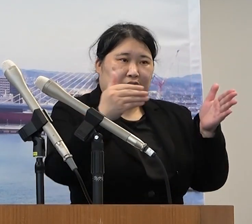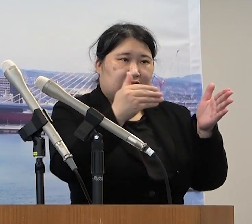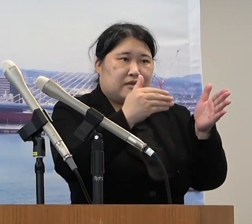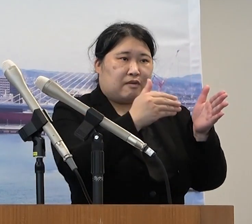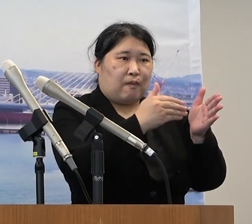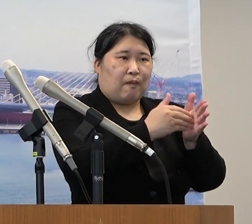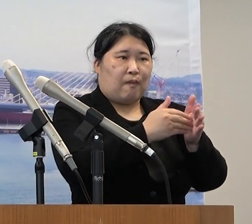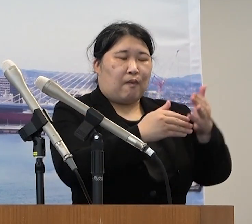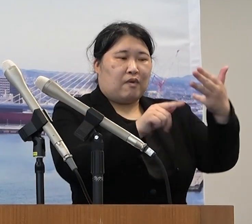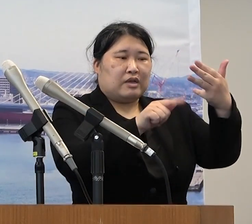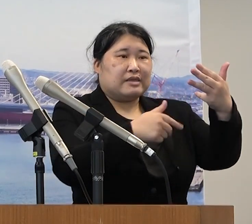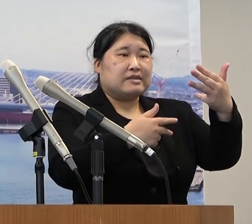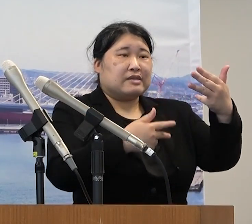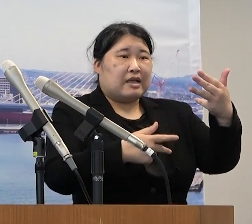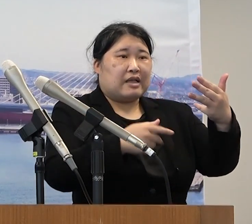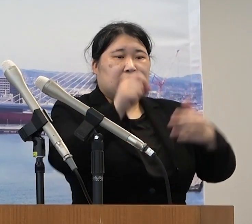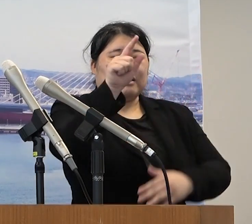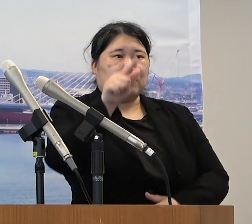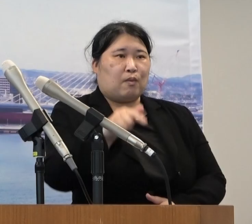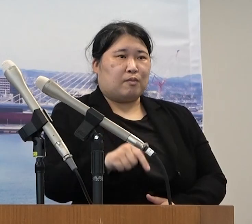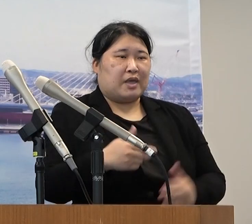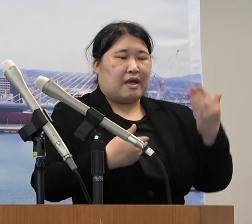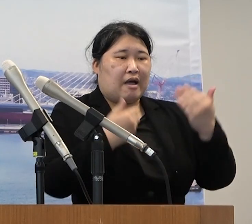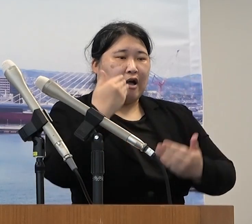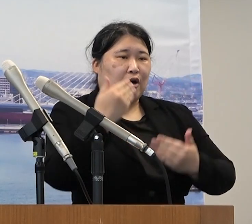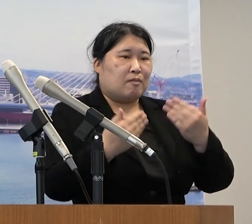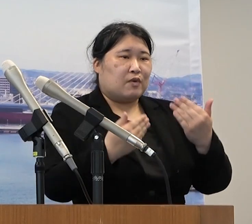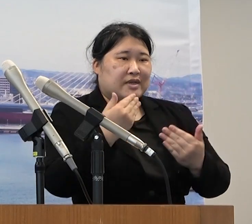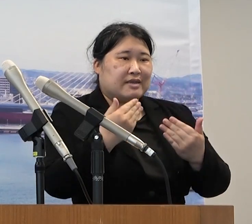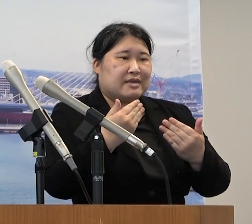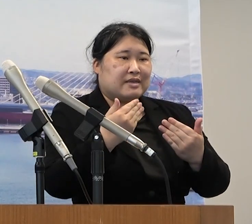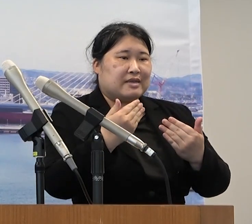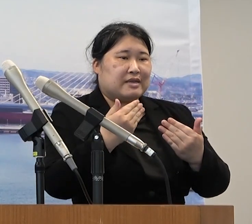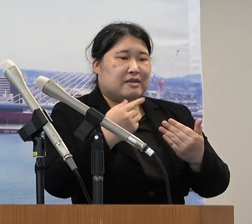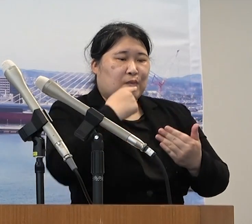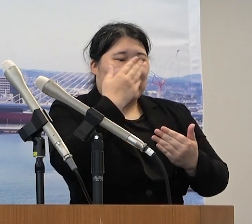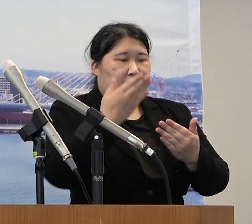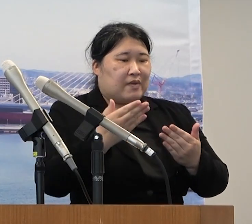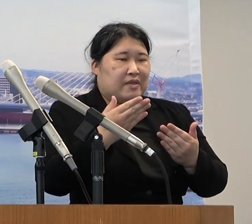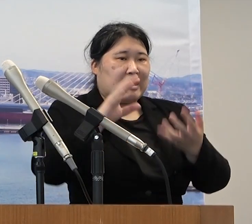る8月7日月曜日の青森ねぶた会場運行、